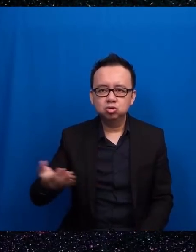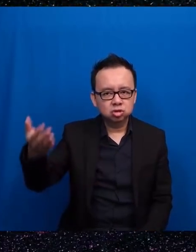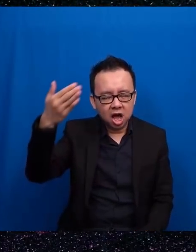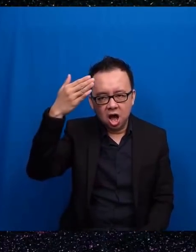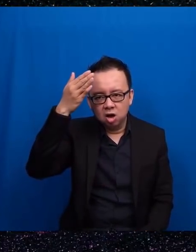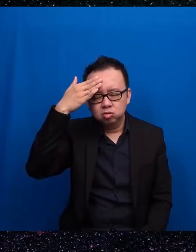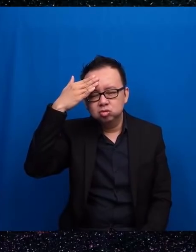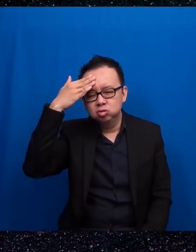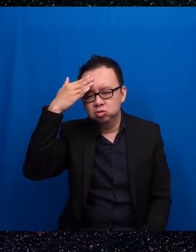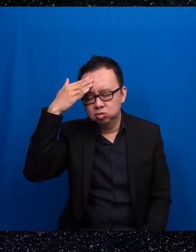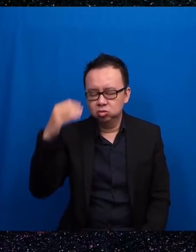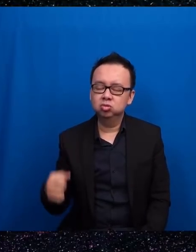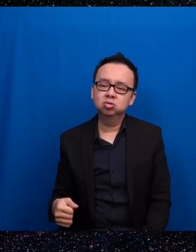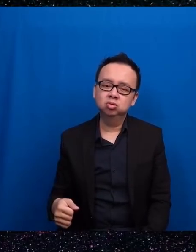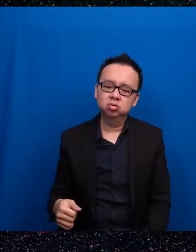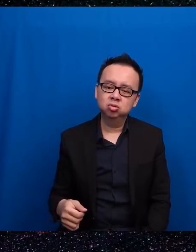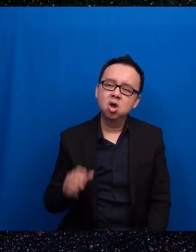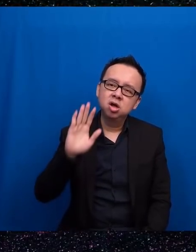Yang ku tahu